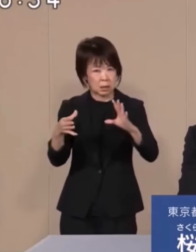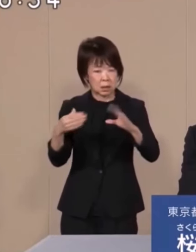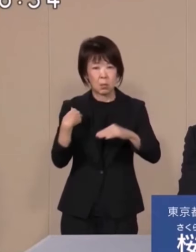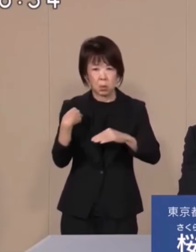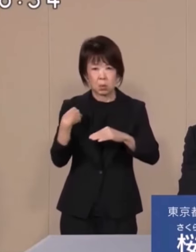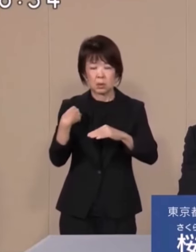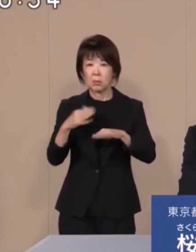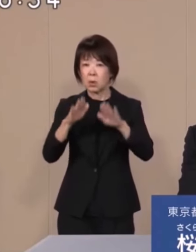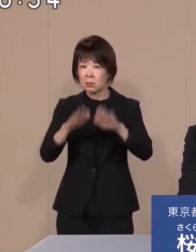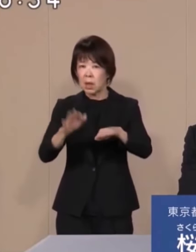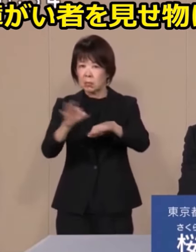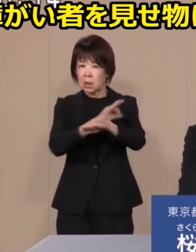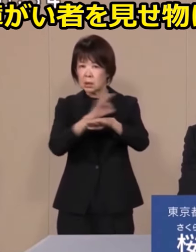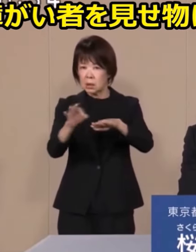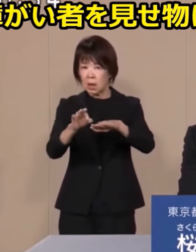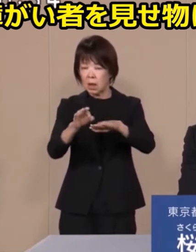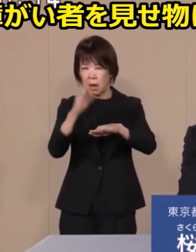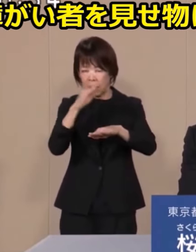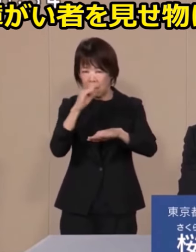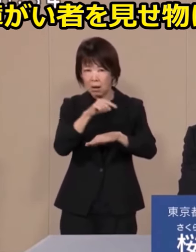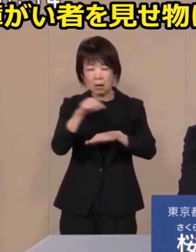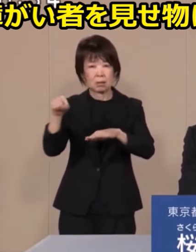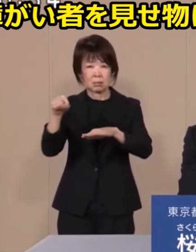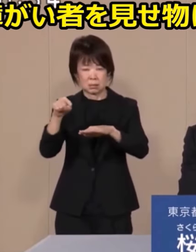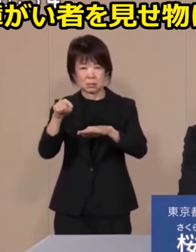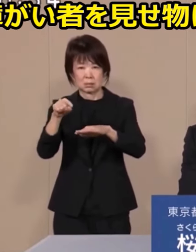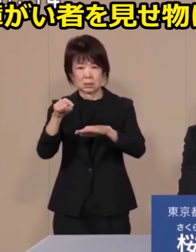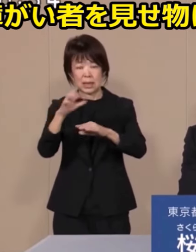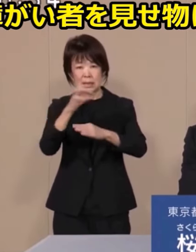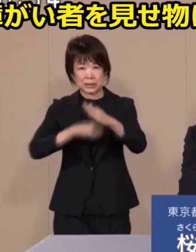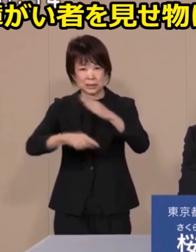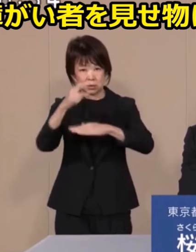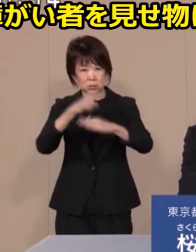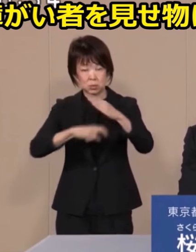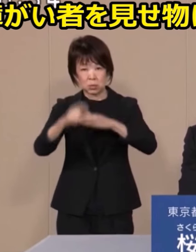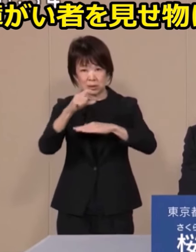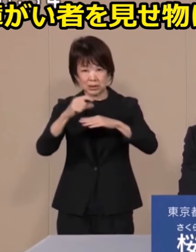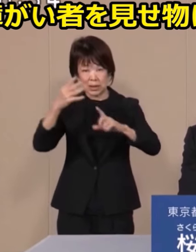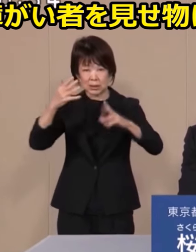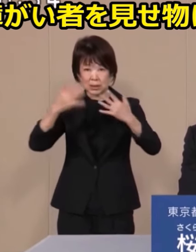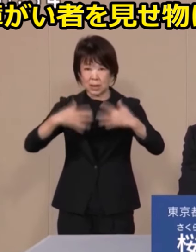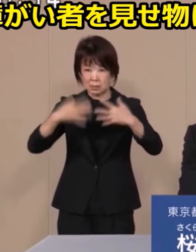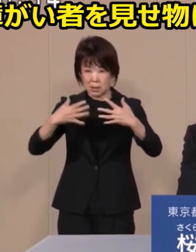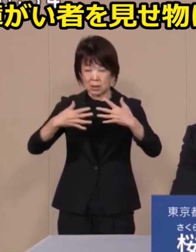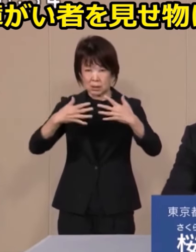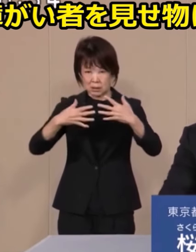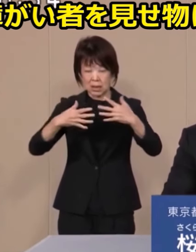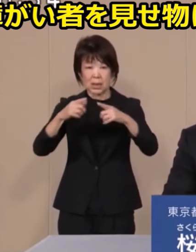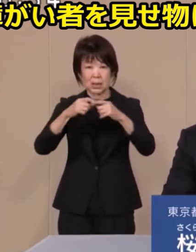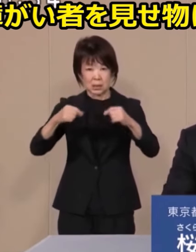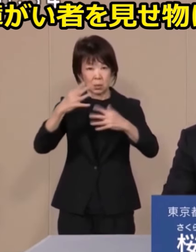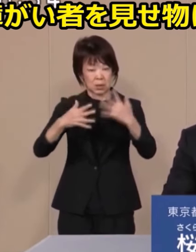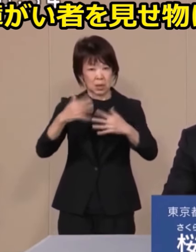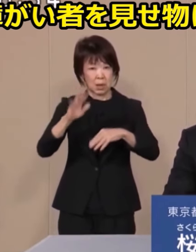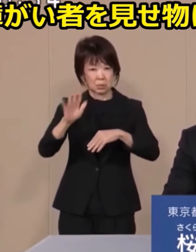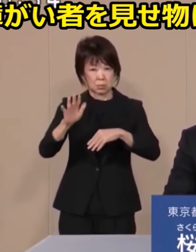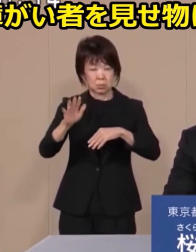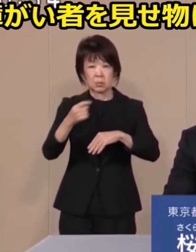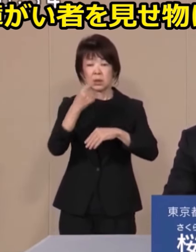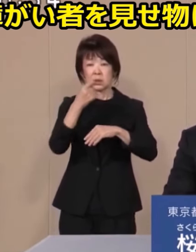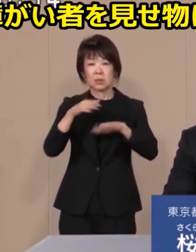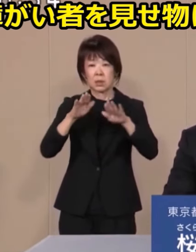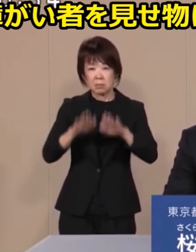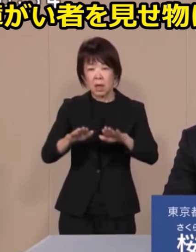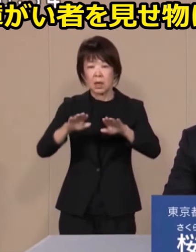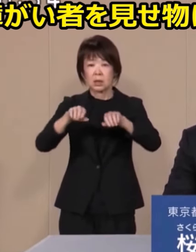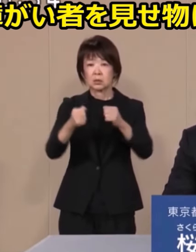メディアのひどさを語るに、24時間テレビという日テレがやるですね、この番組ですね。私もですね、障害者第一級